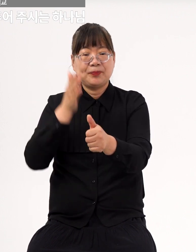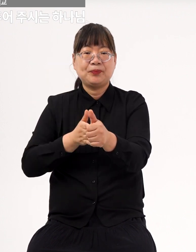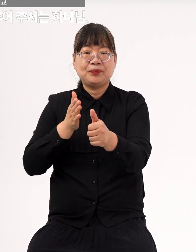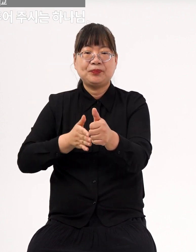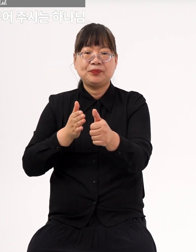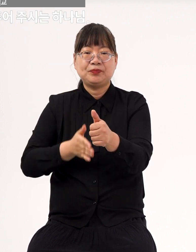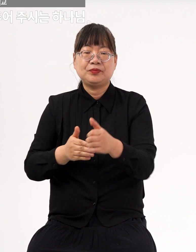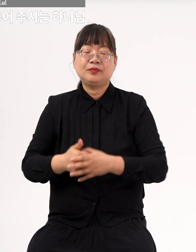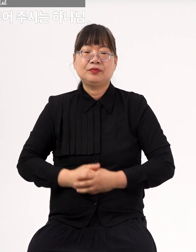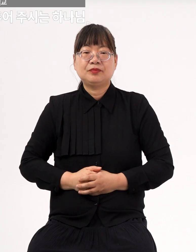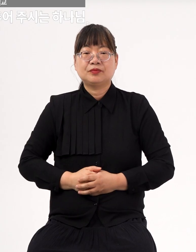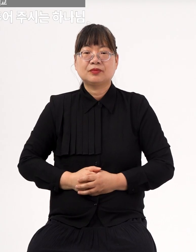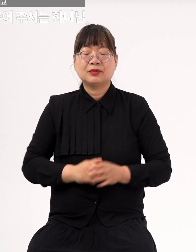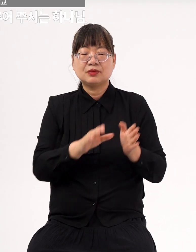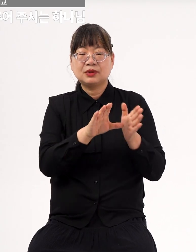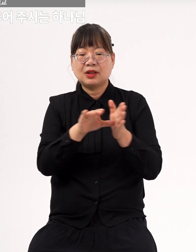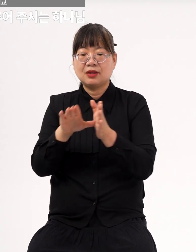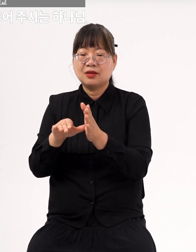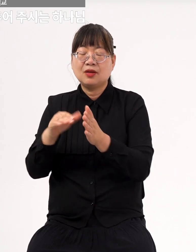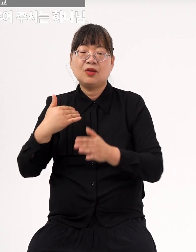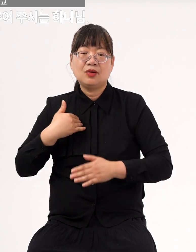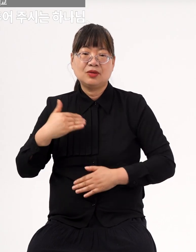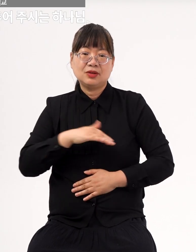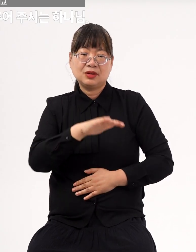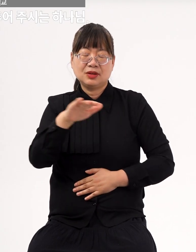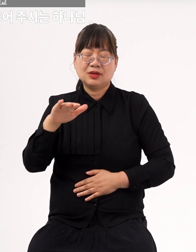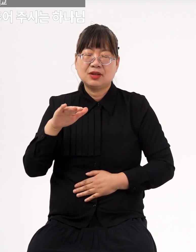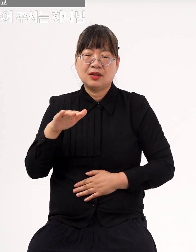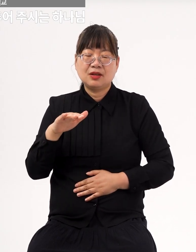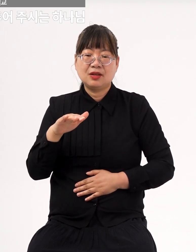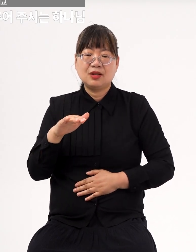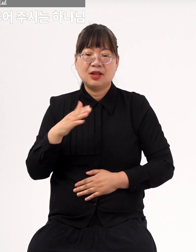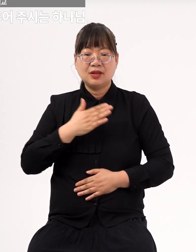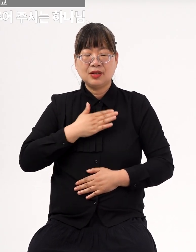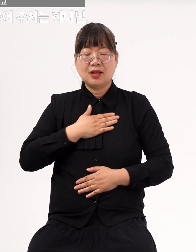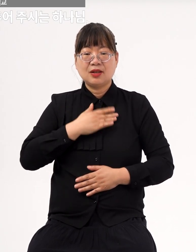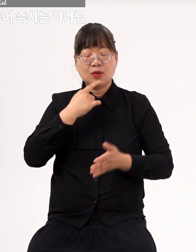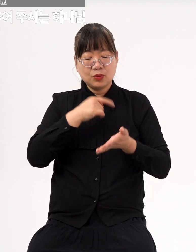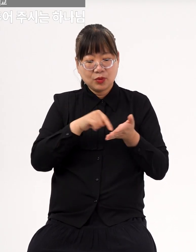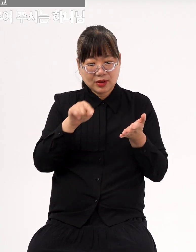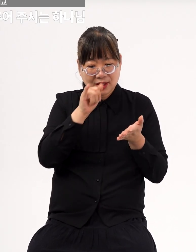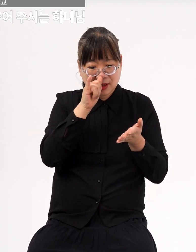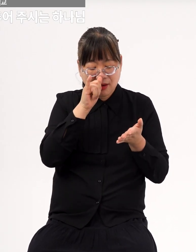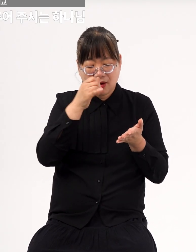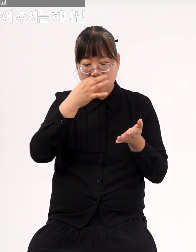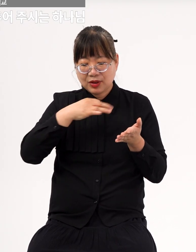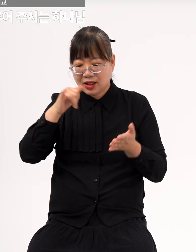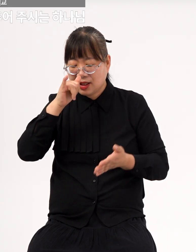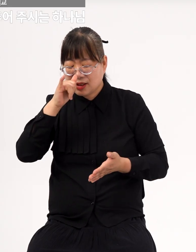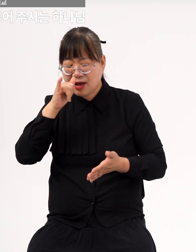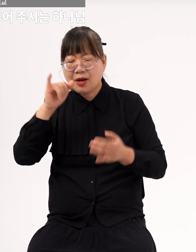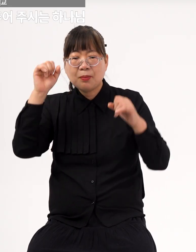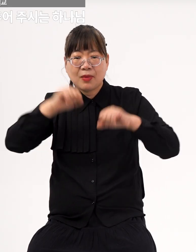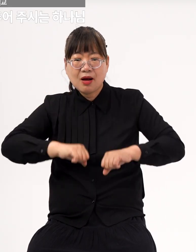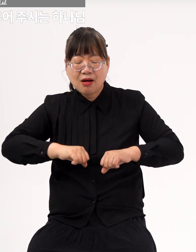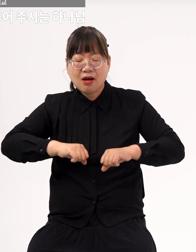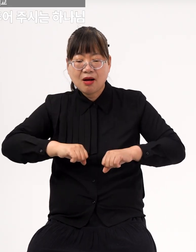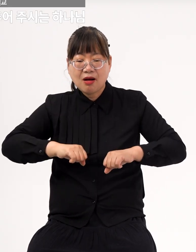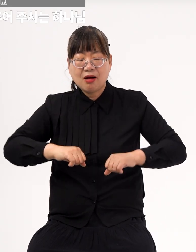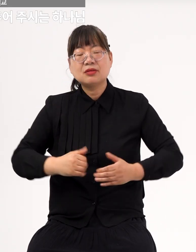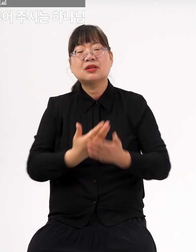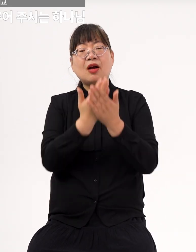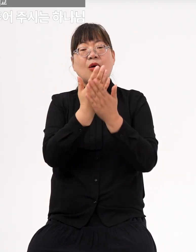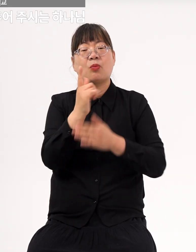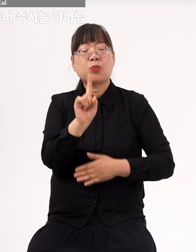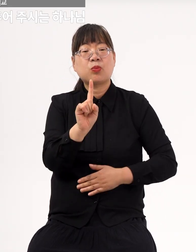됩니다. 때로는 우리가 아주 이게 나한테 손해가 될까 이익이 될까 이러면 망할까 흥할까